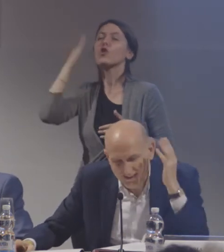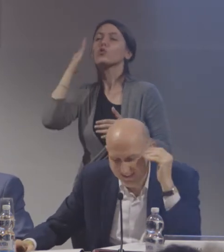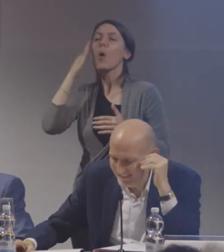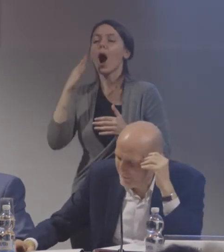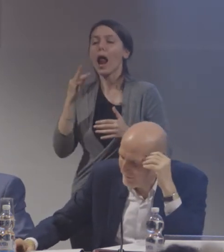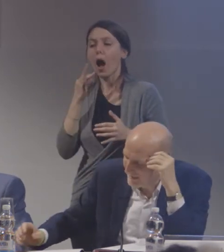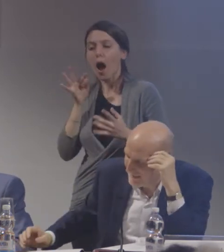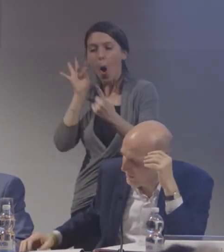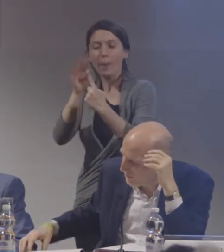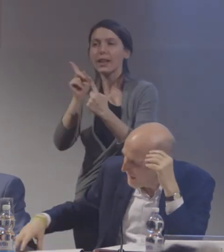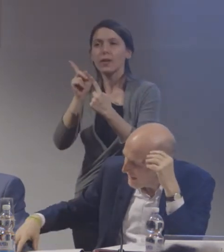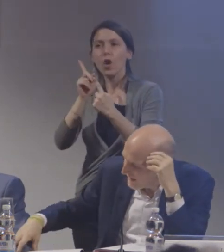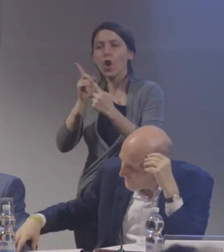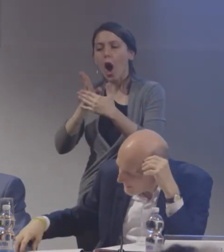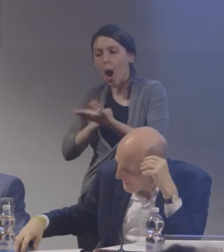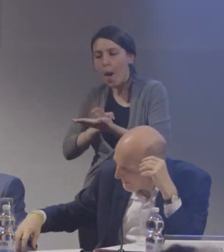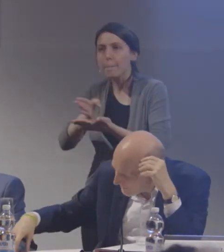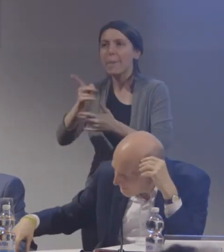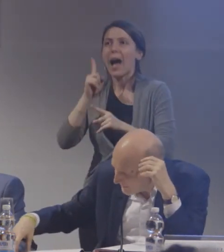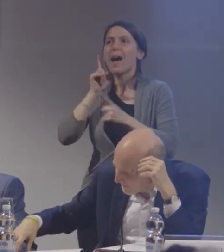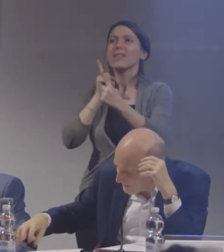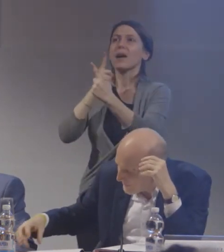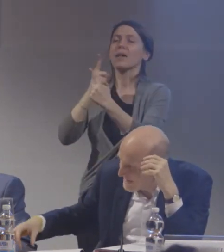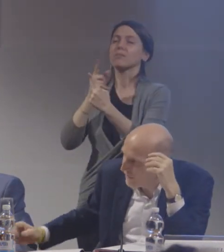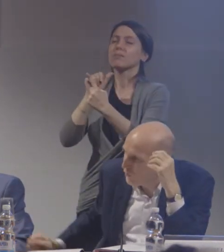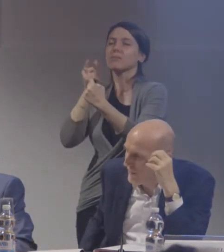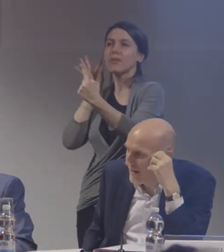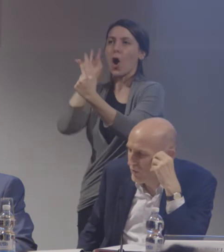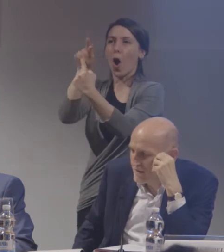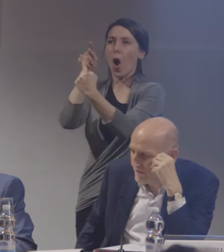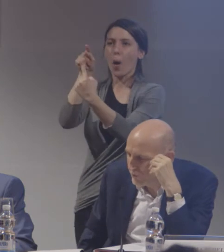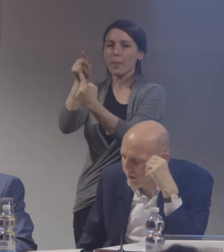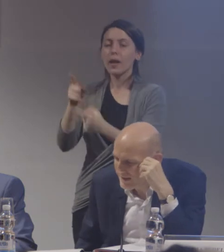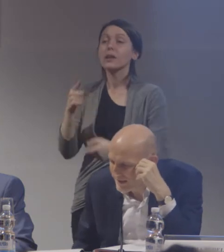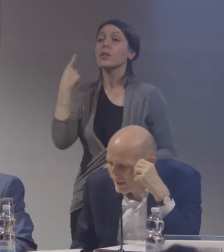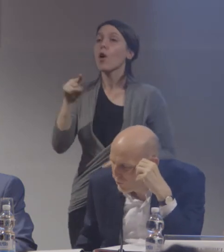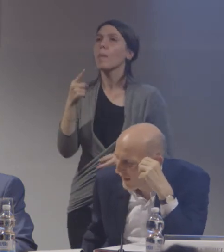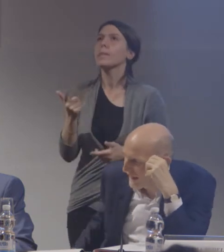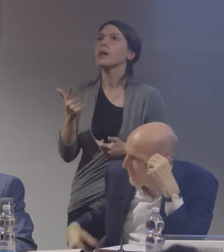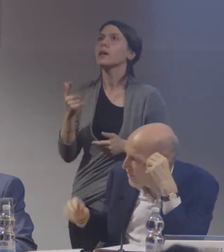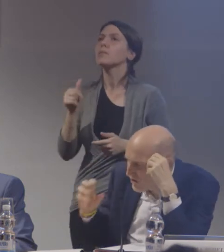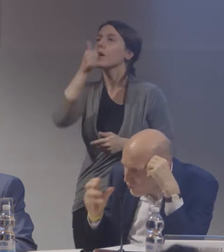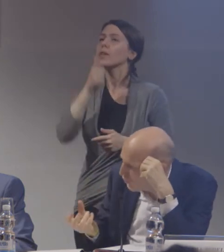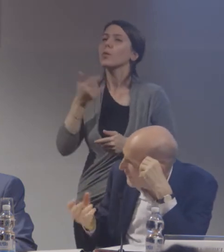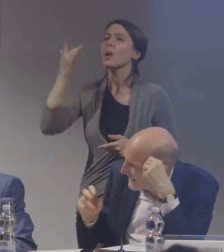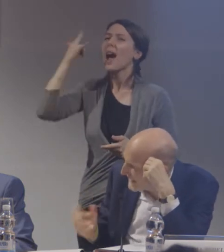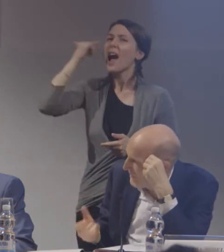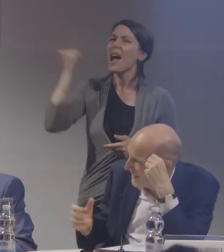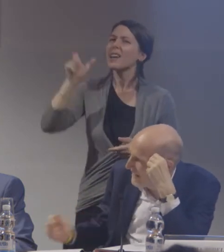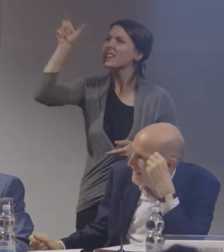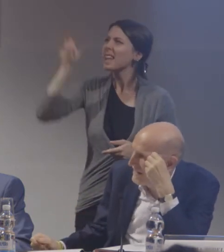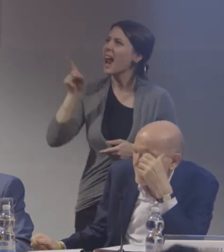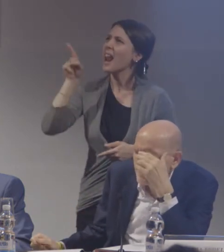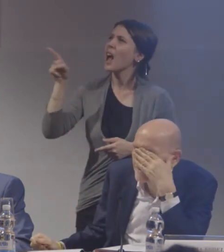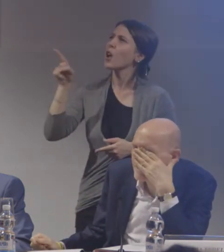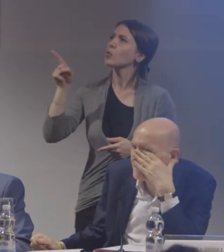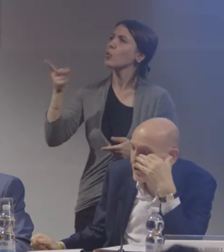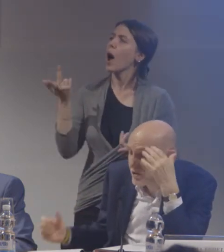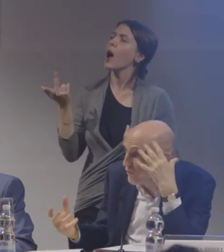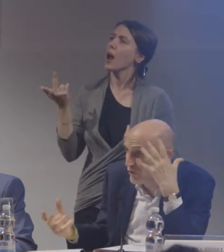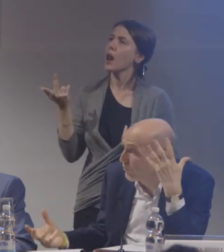diceva Alessandro, mi sembra definisca ancora meglio questa figura di intellettuale capace di intuire gli elementi